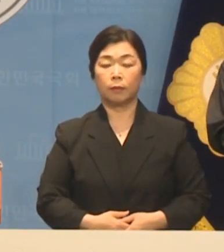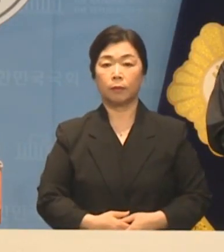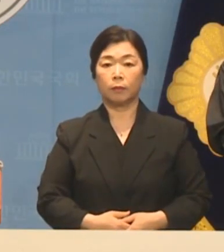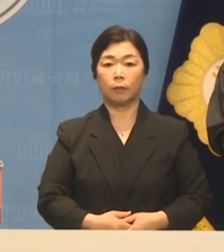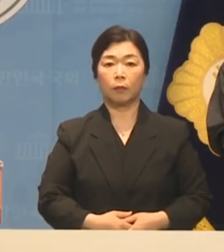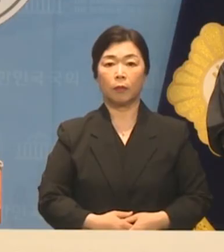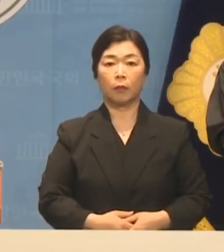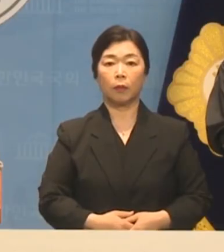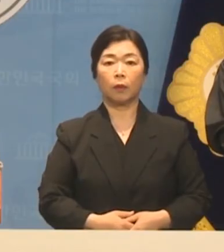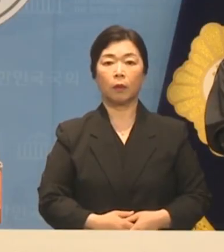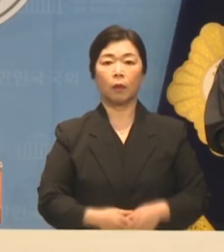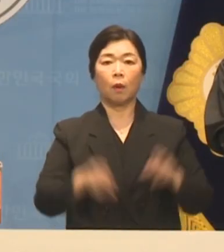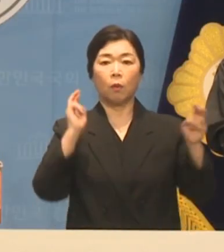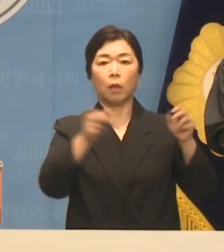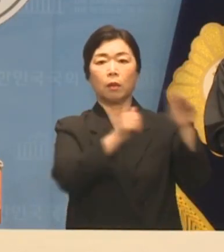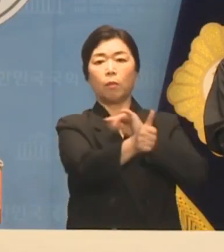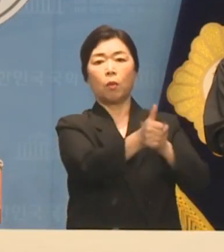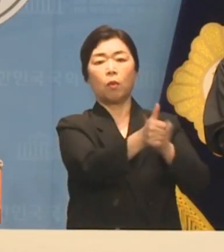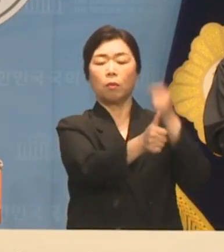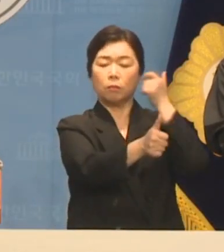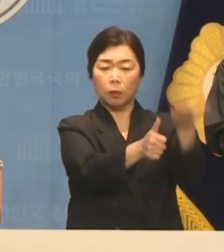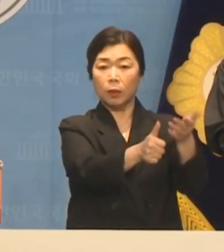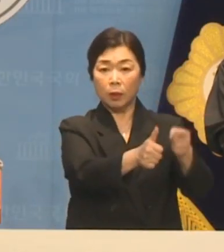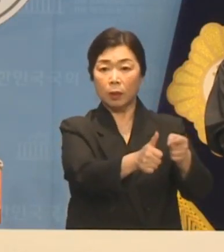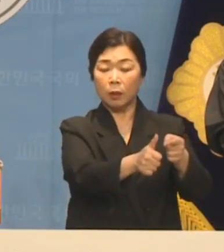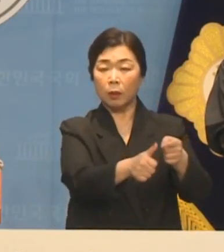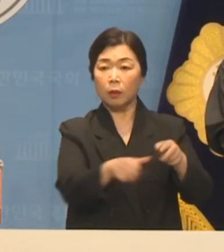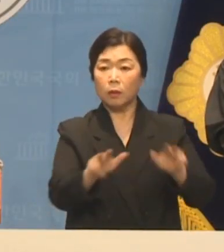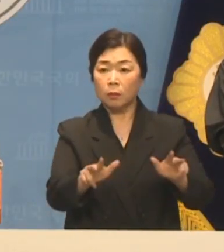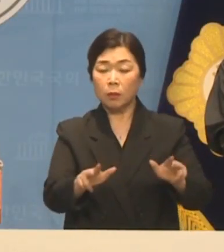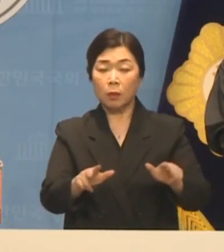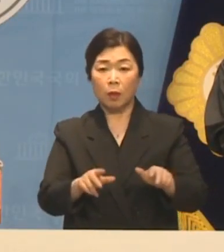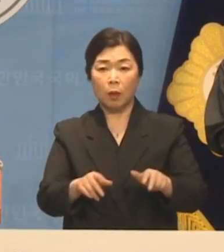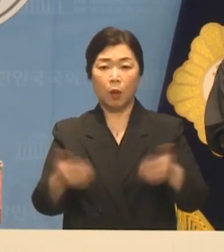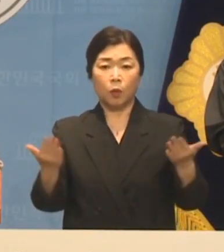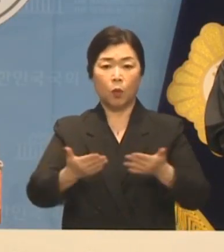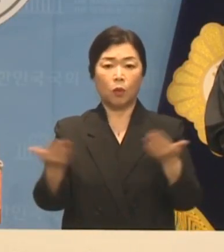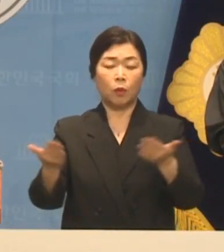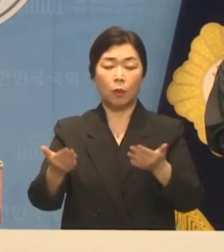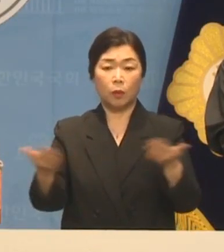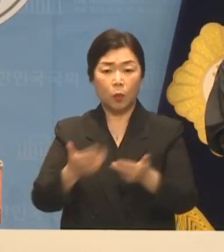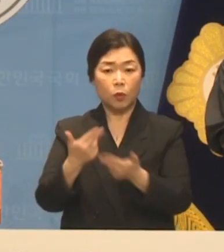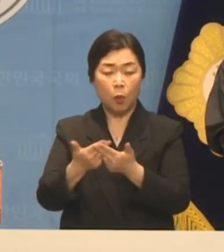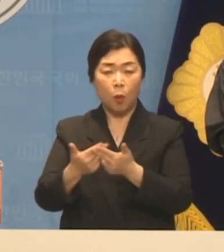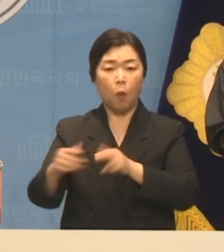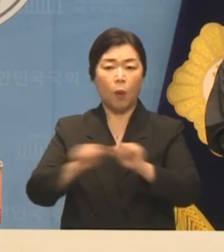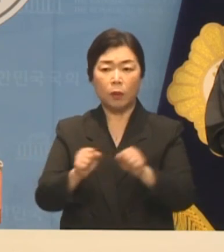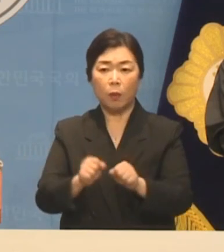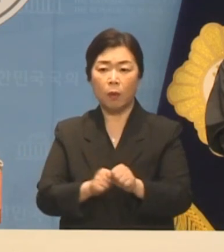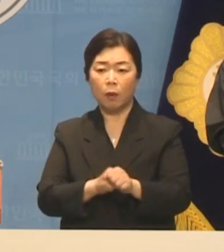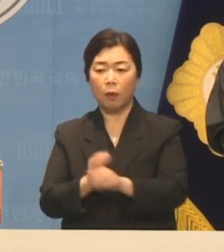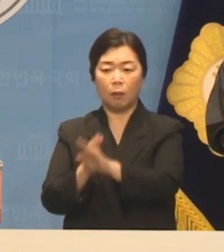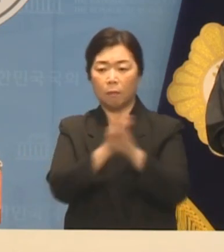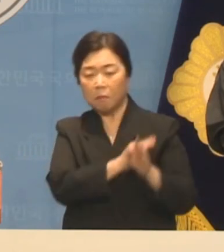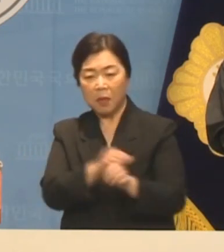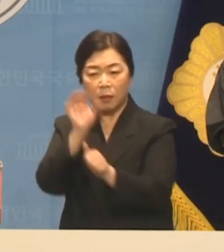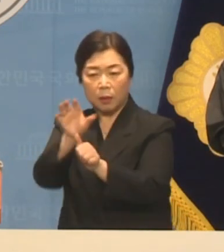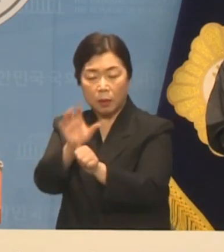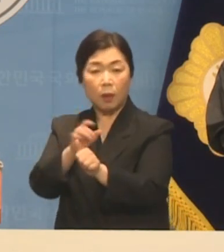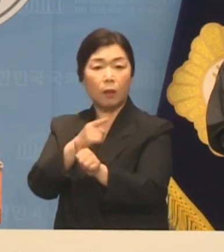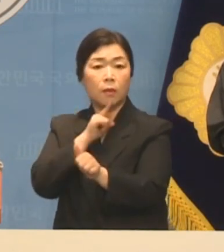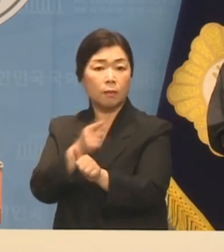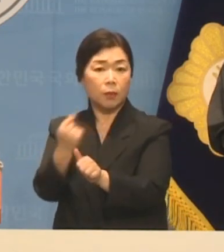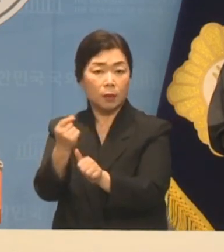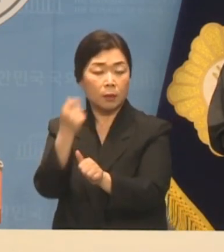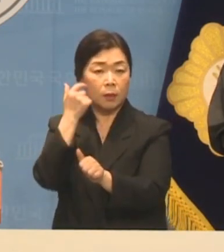홍윤준 대표에게 묻고 싶습니다. 쿠팡은 여전히 노동조합 활동을 불법적으로 탄압하는 불법